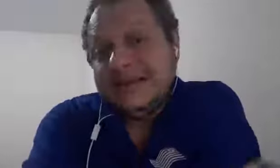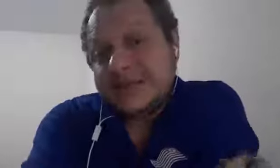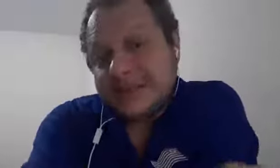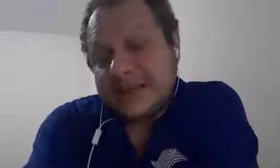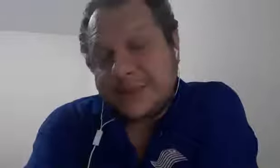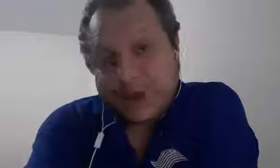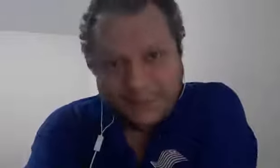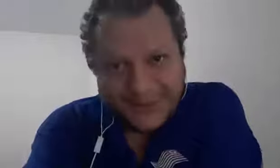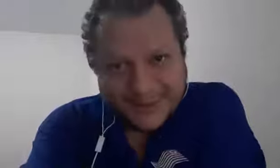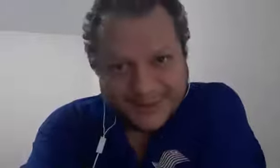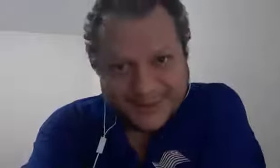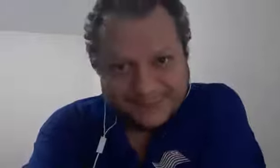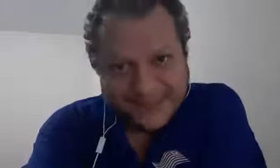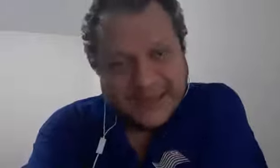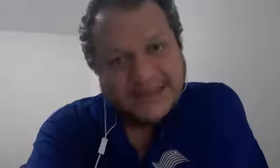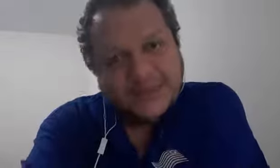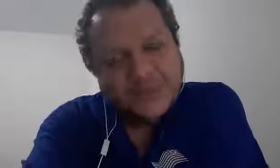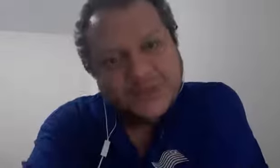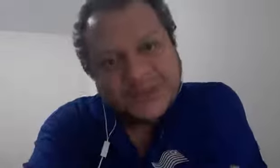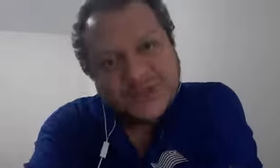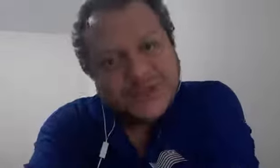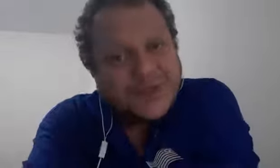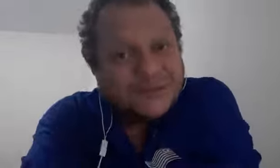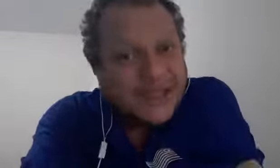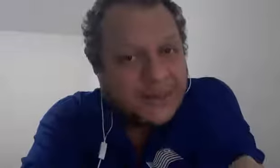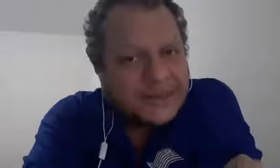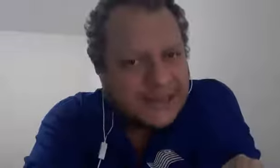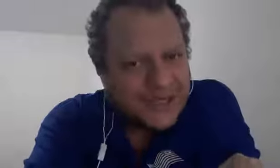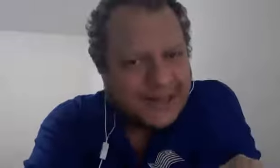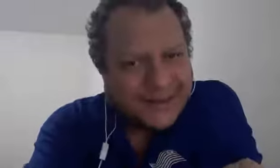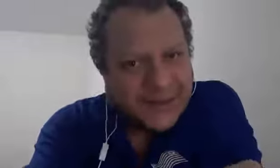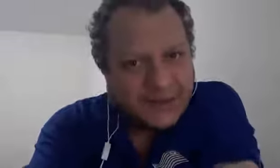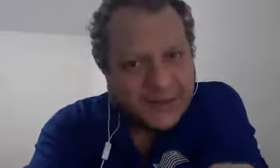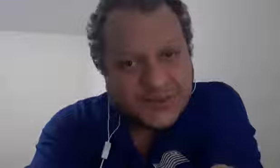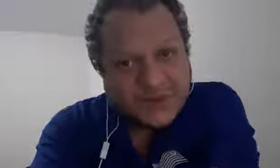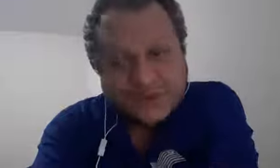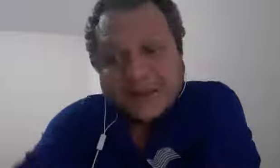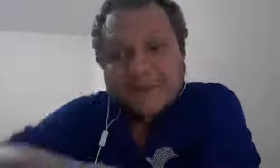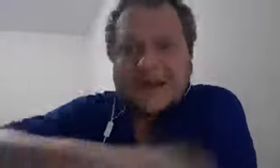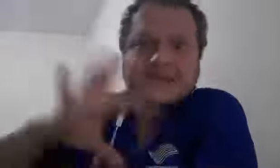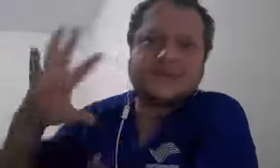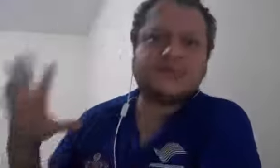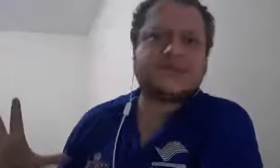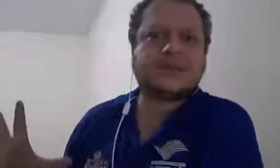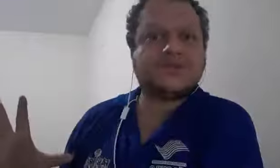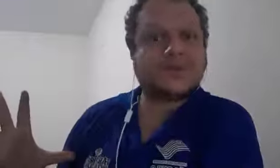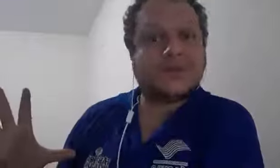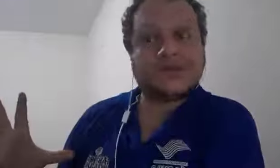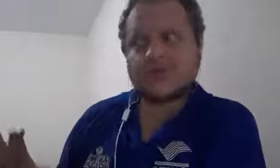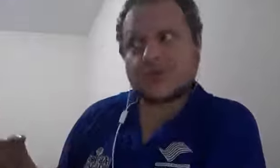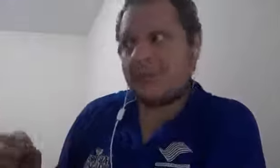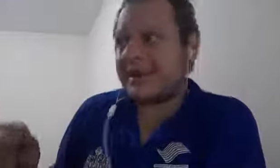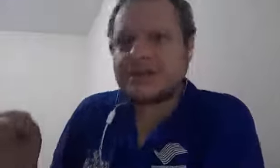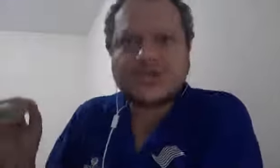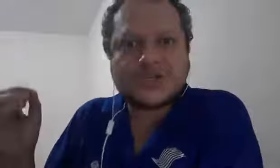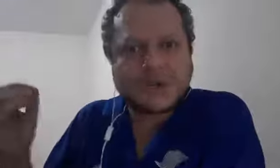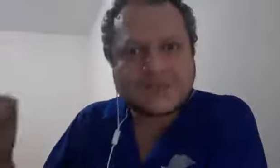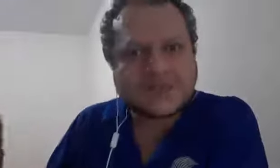a gente sabe que é complexo, né? Que tem muita gente que não tem uma internet legal, tal, essa coisa toda. Mas vamos então descobrir juntos como é que a gente